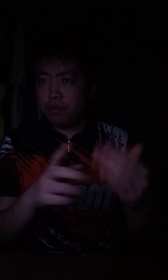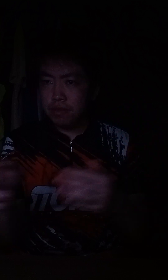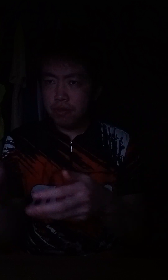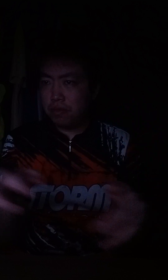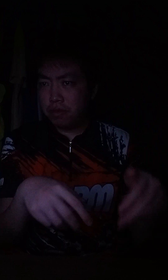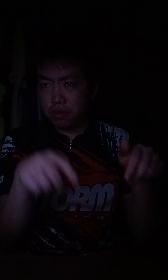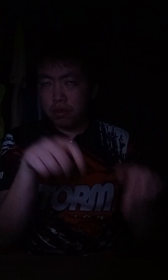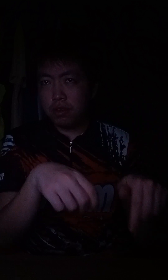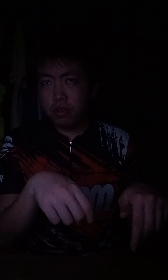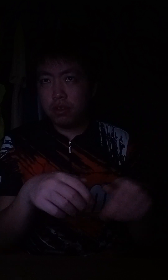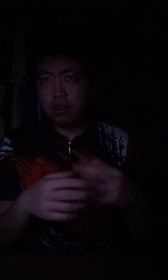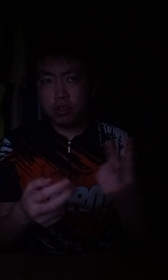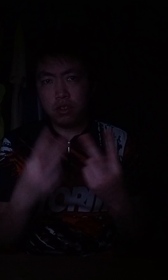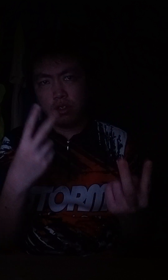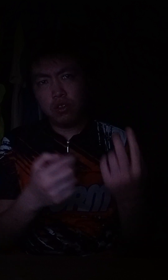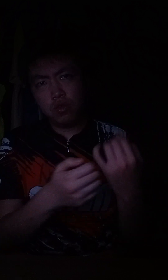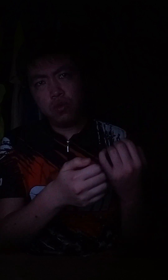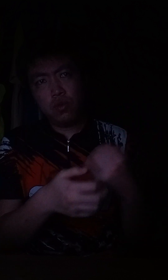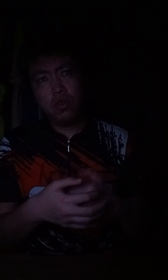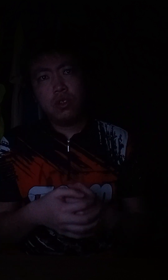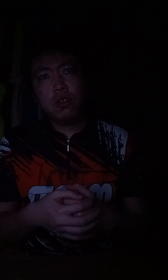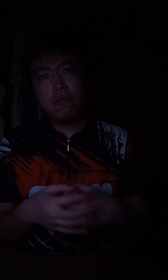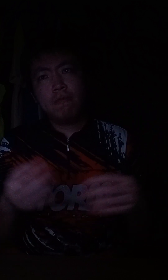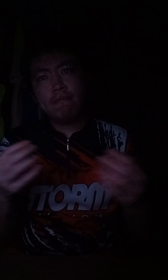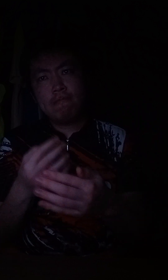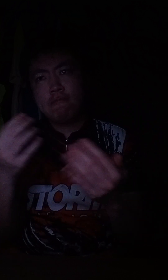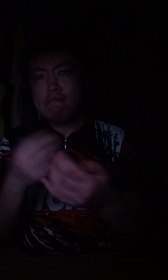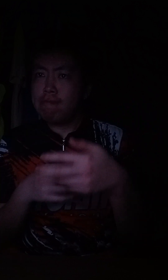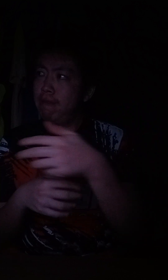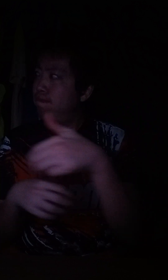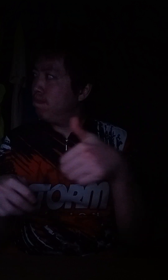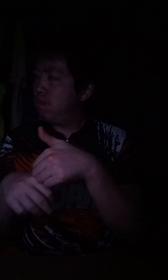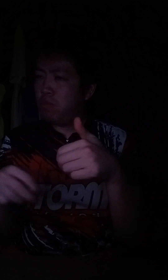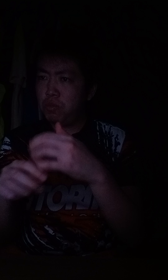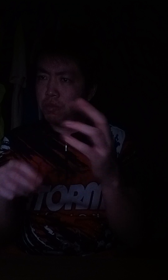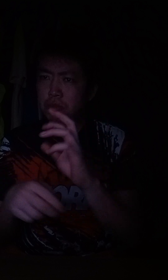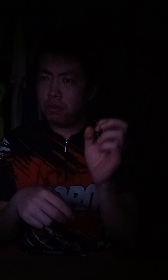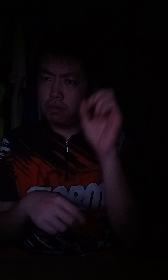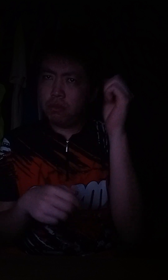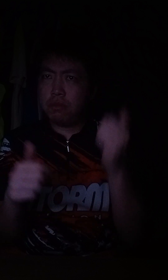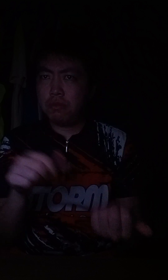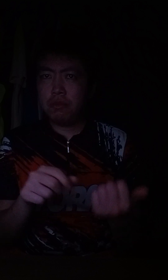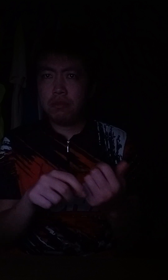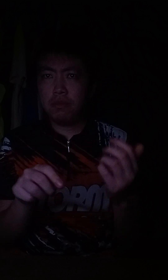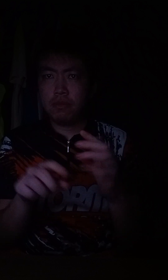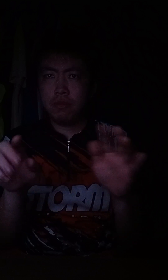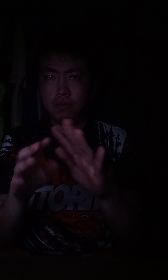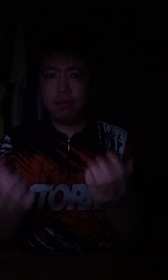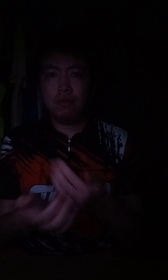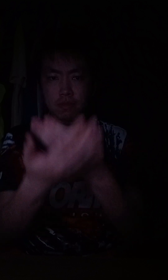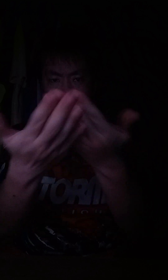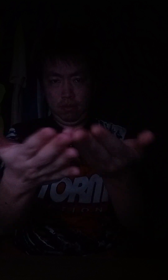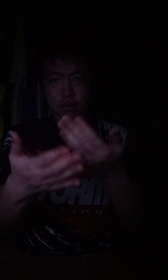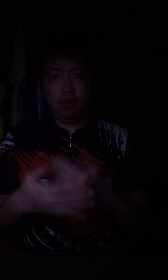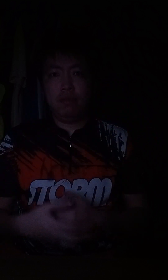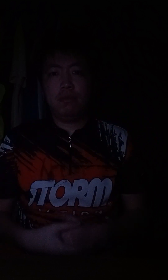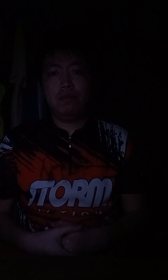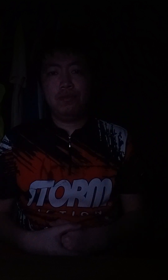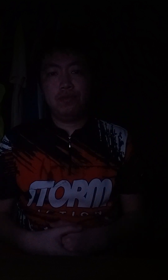아래로 추락해 22명이 다쳤고 국도에서는 연쇄 추돌로 운전자가 숨졌습니다. 이상곤 기자입니다.